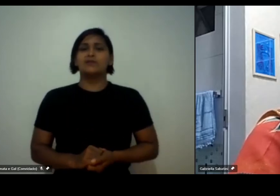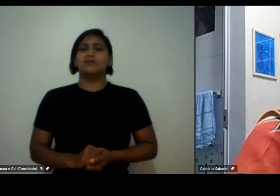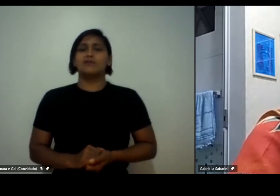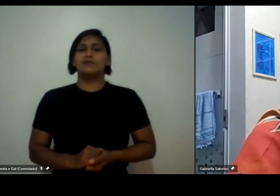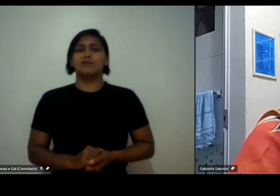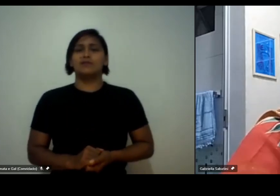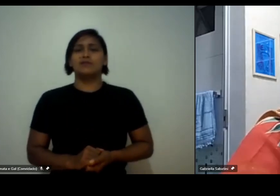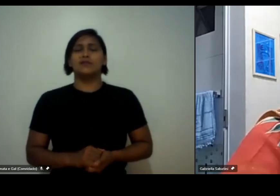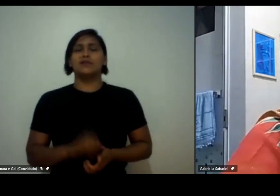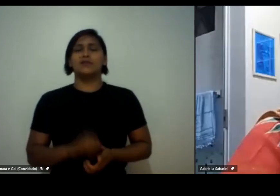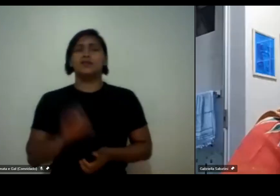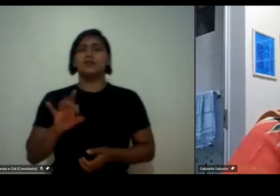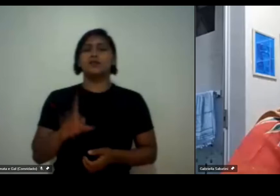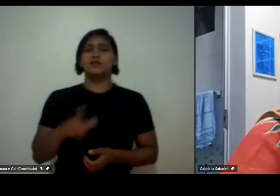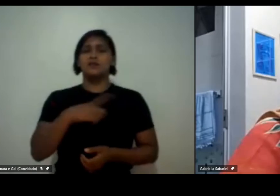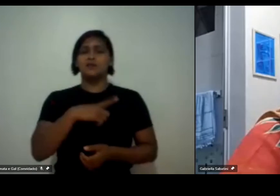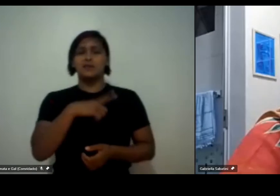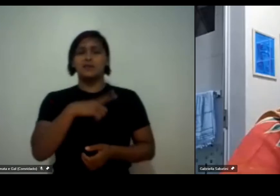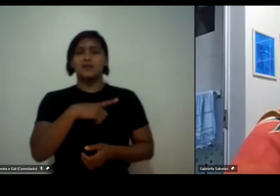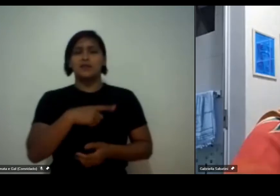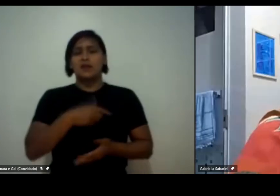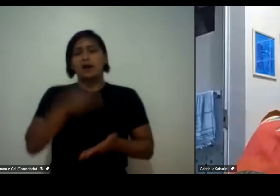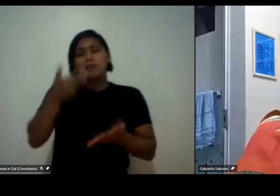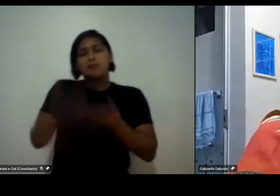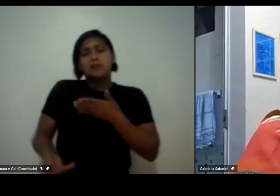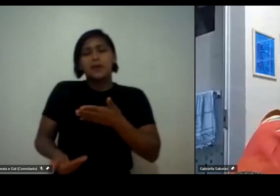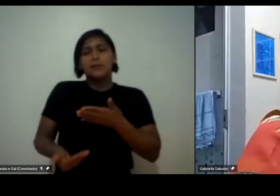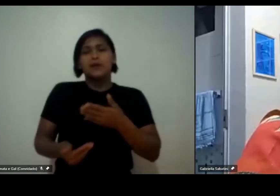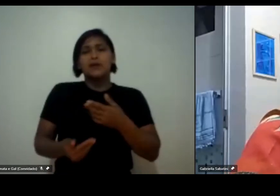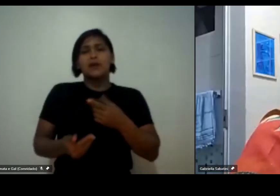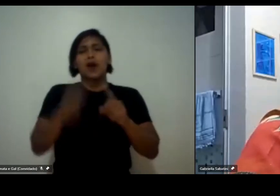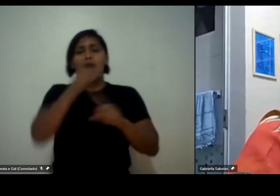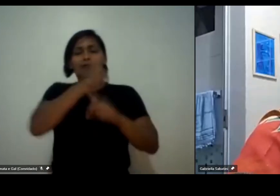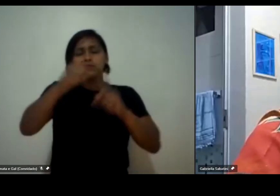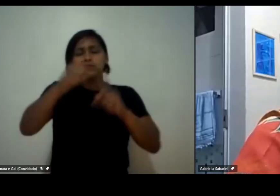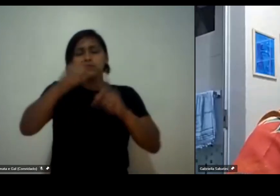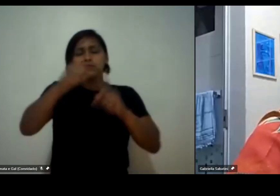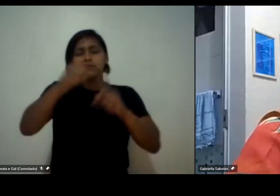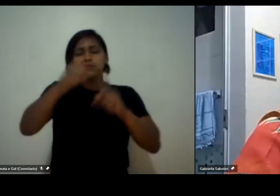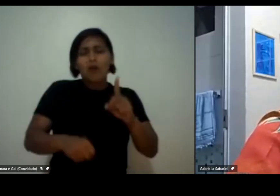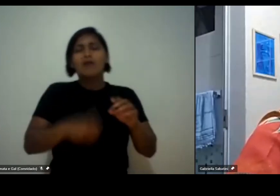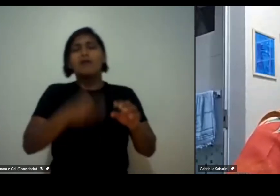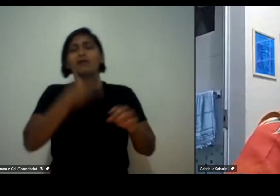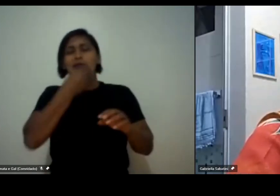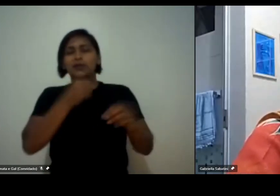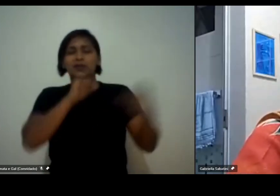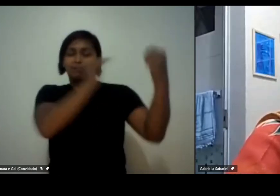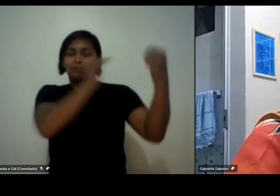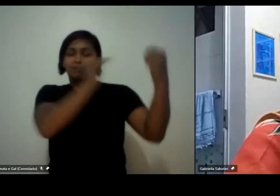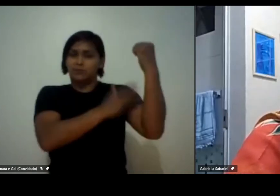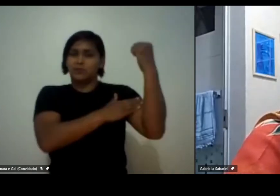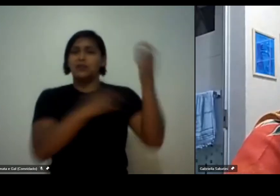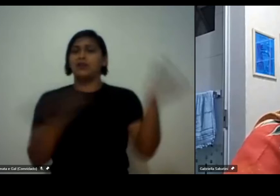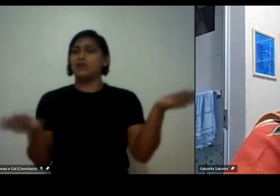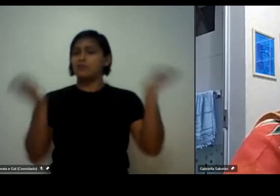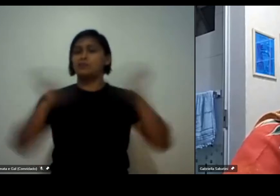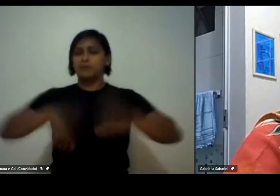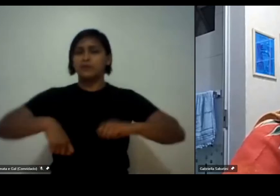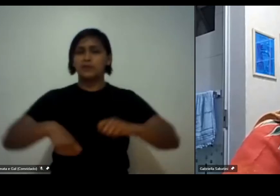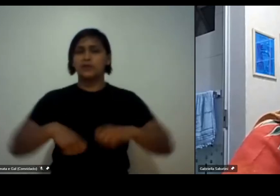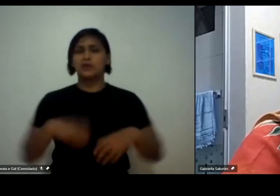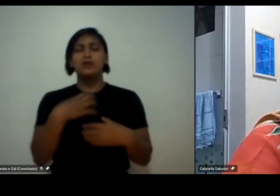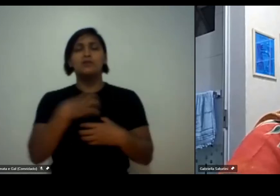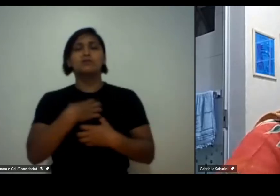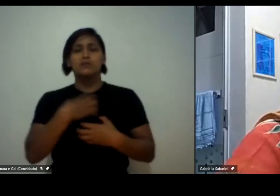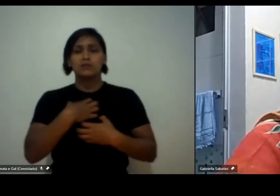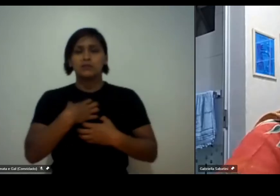no mínimo se abandona a violência do rigor e da tradição machista e capacitista. Sinto não